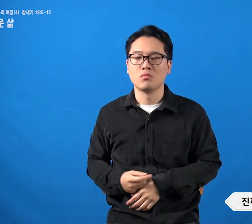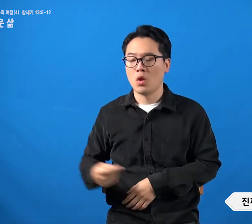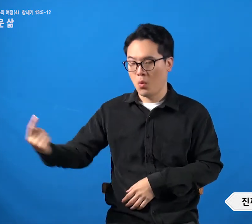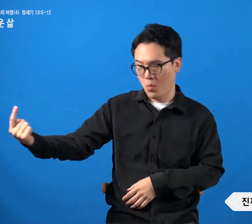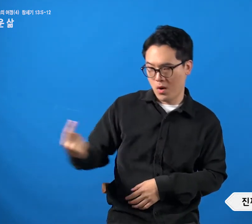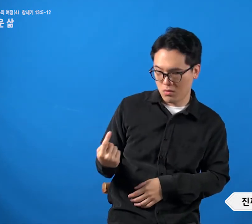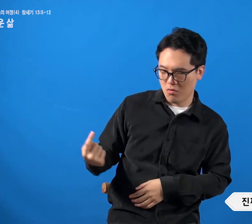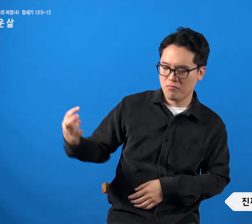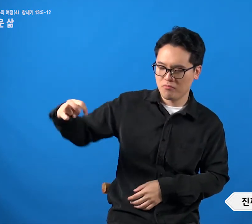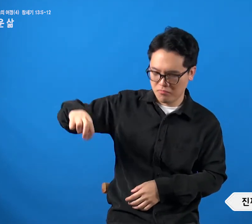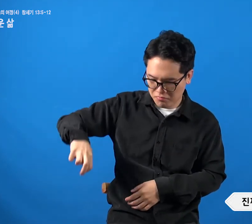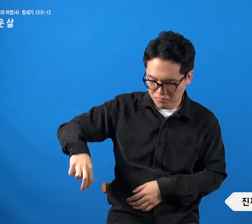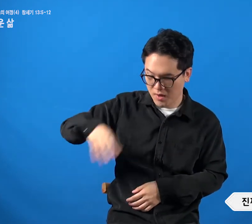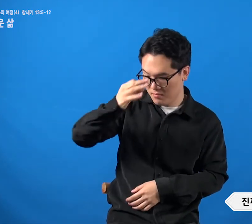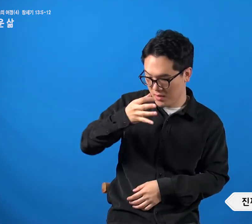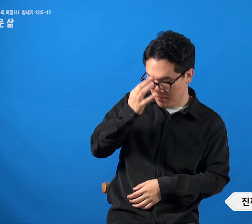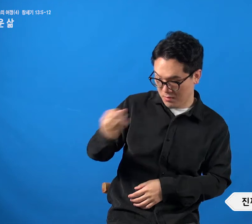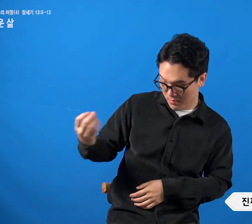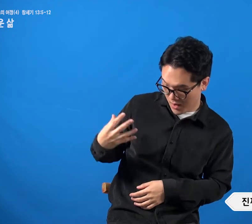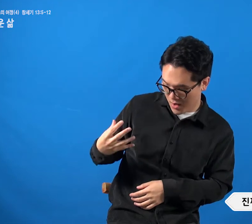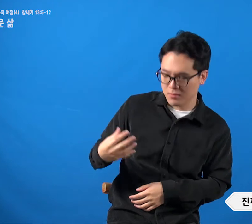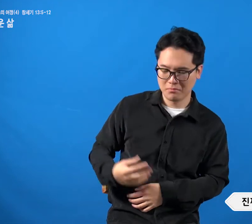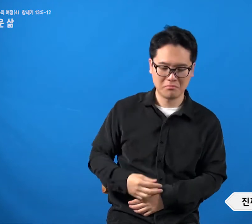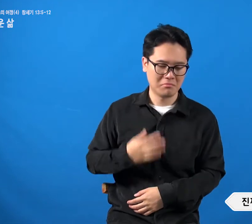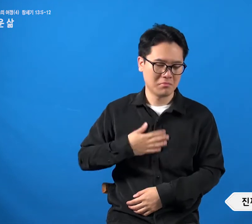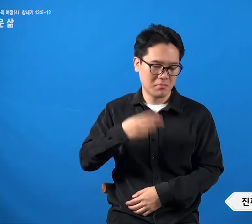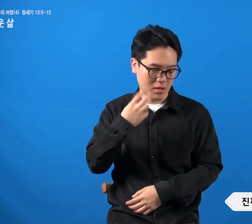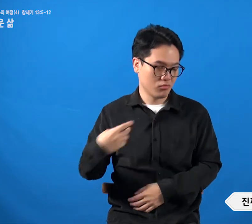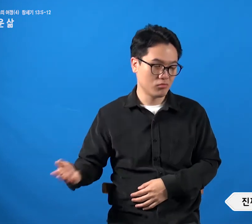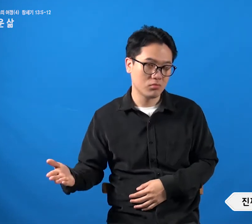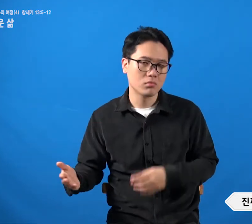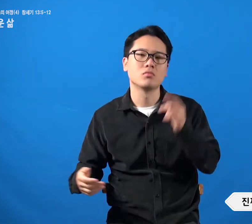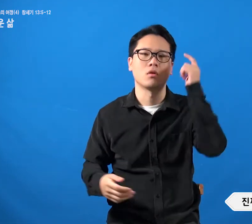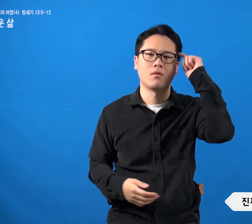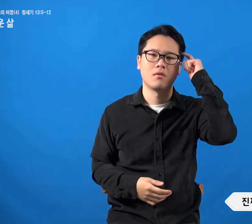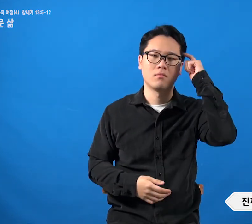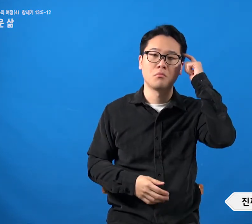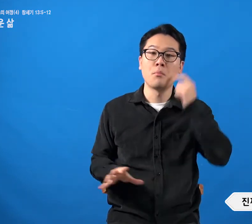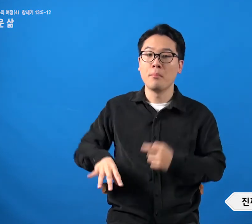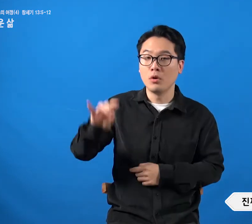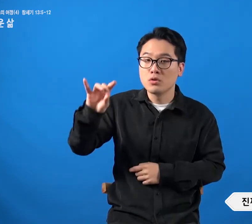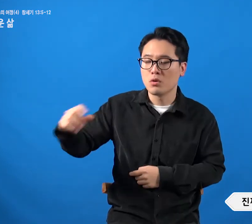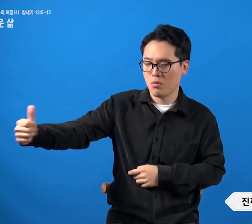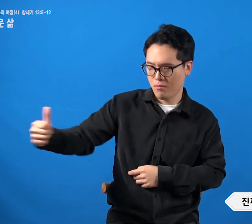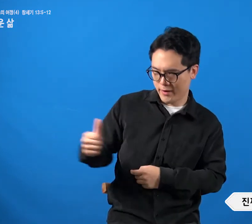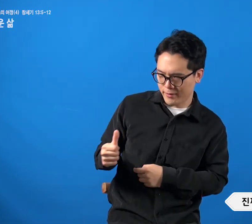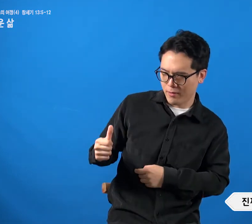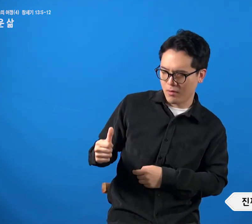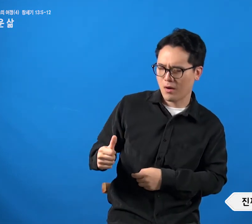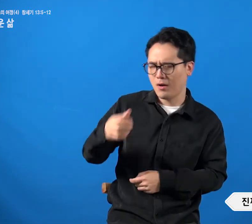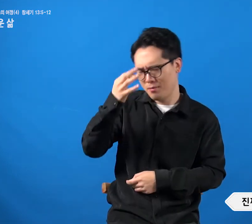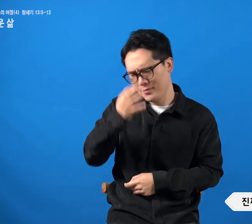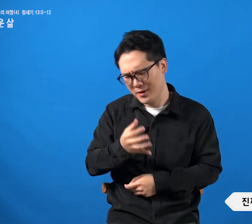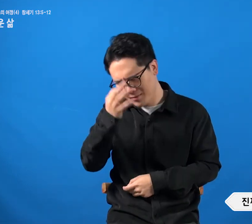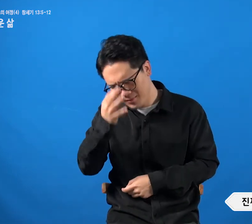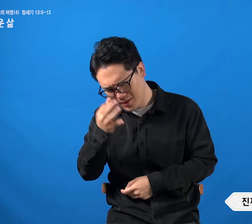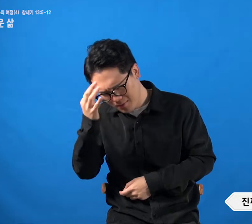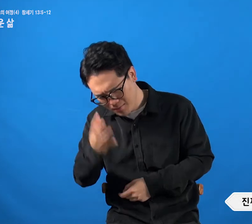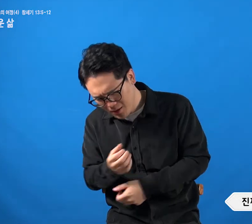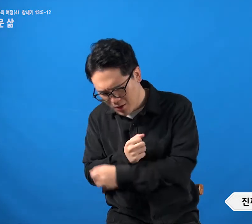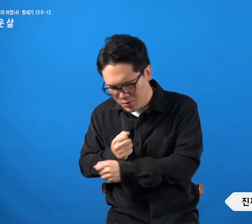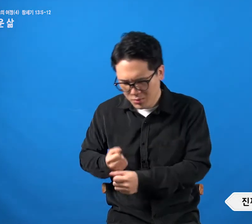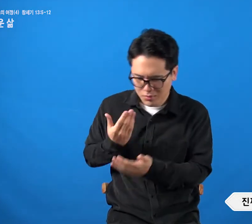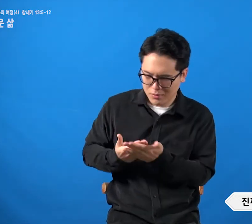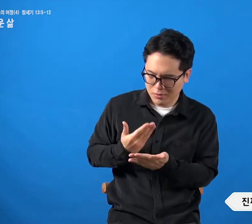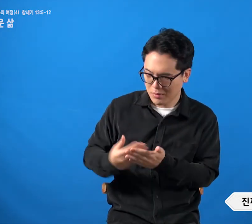허리를 굽이면 그땐 내가 받아주겠다고 생각합니다. 먼저 화해를 요청하면 못 이기는 척하고